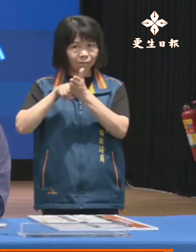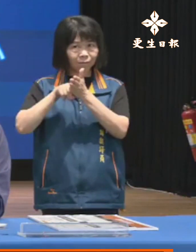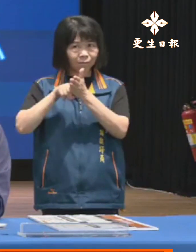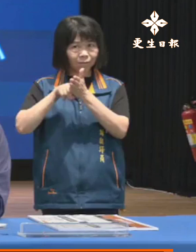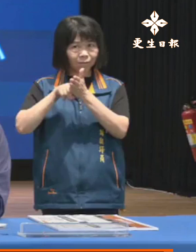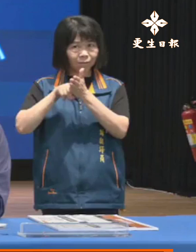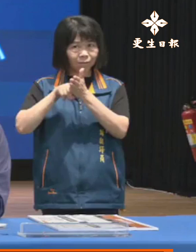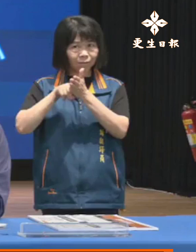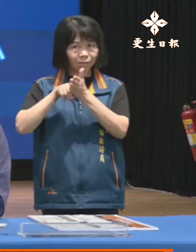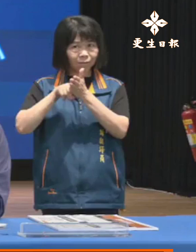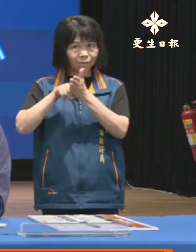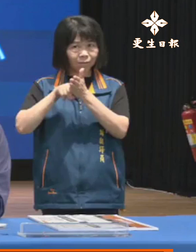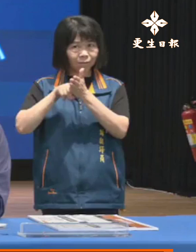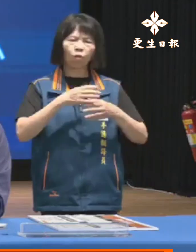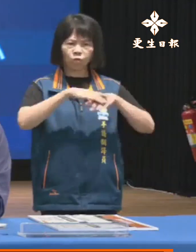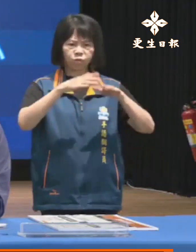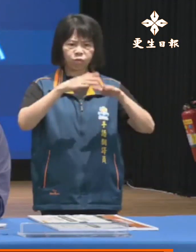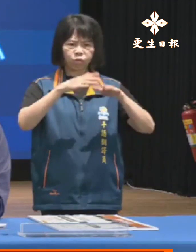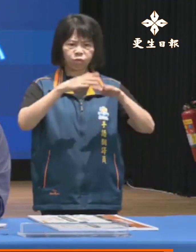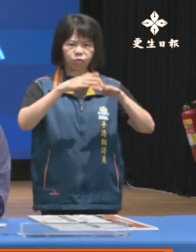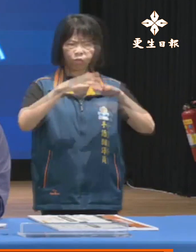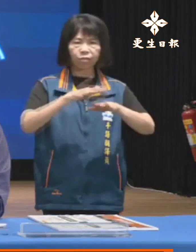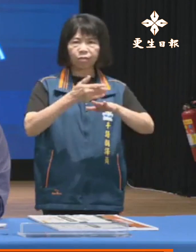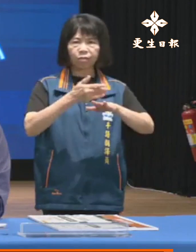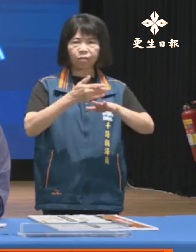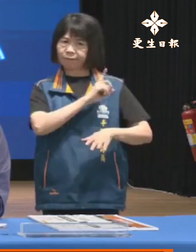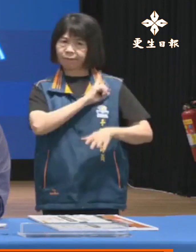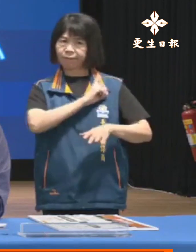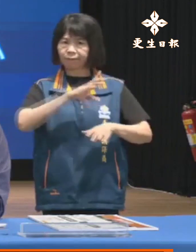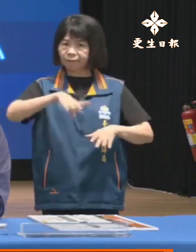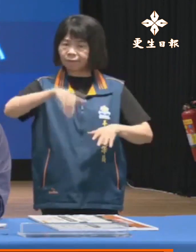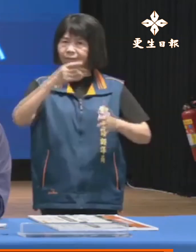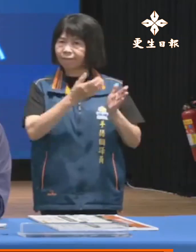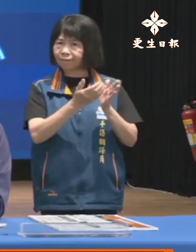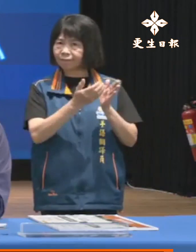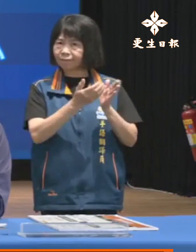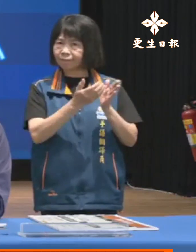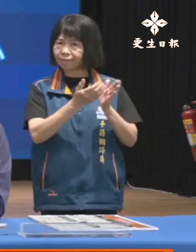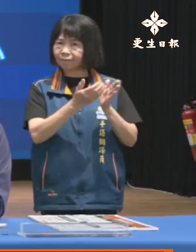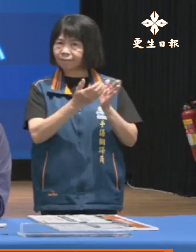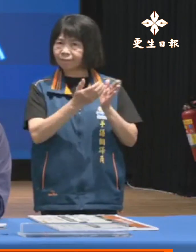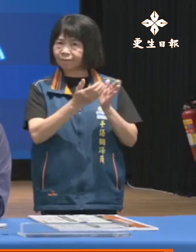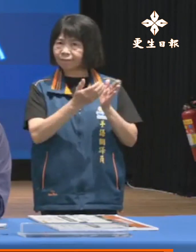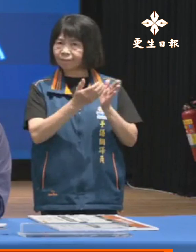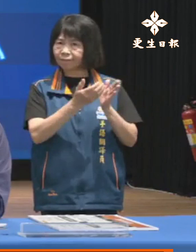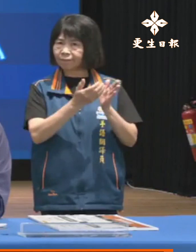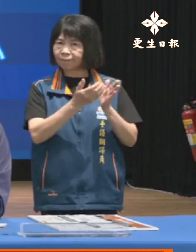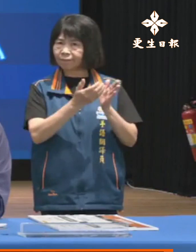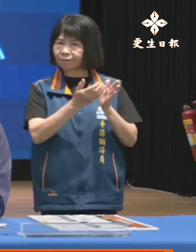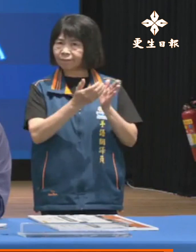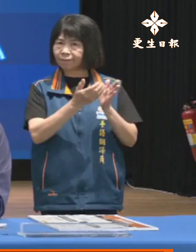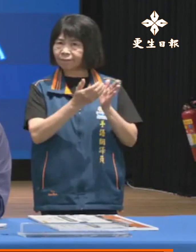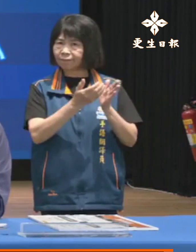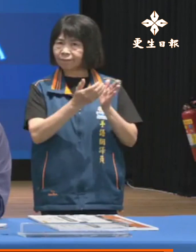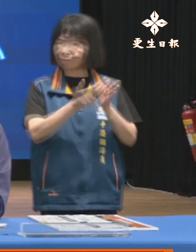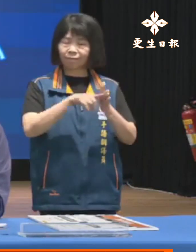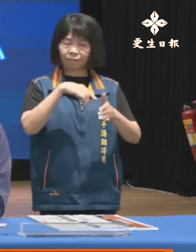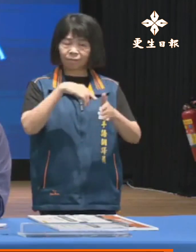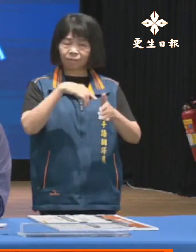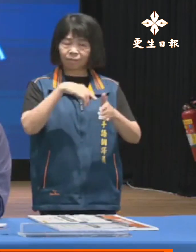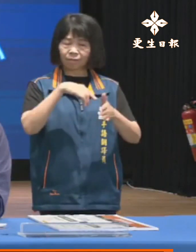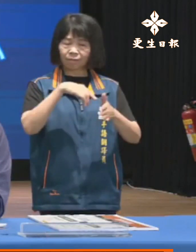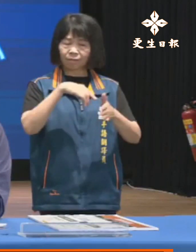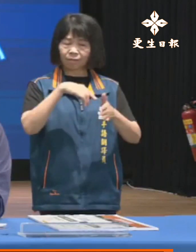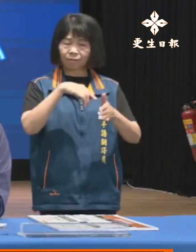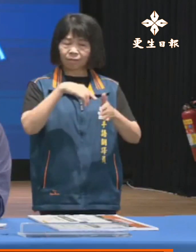离这段时间的生活用品包括我们的日常生活用品、免洗衣物个人清洁用品，或是你要去规划